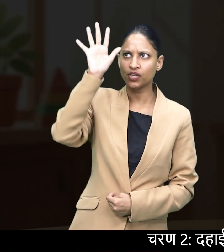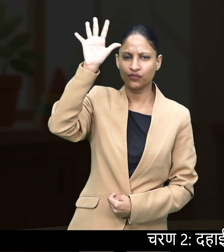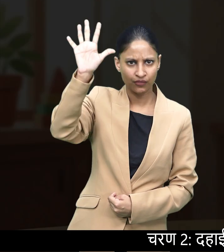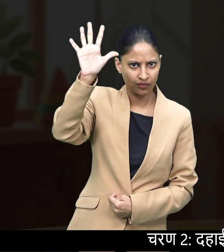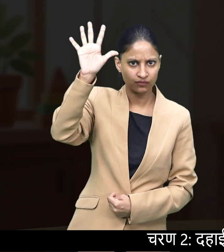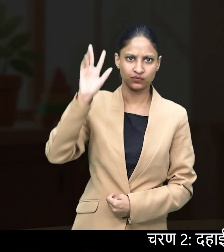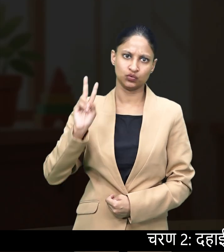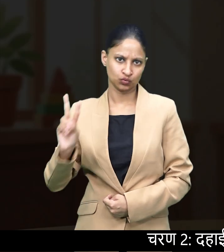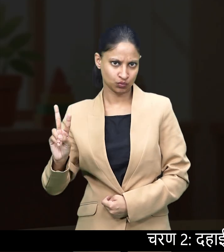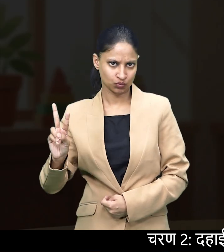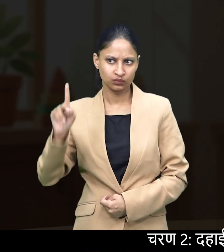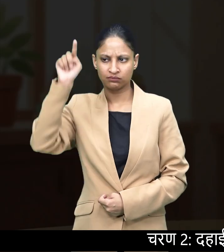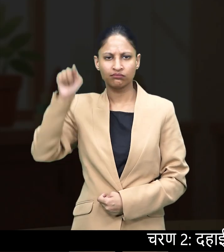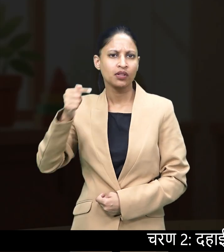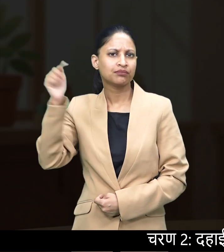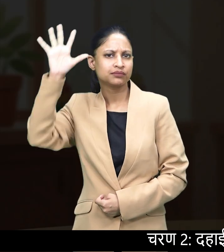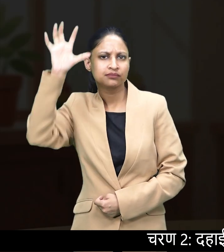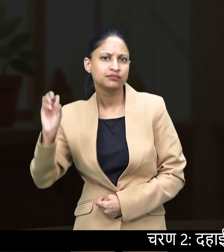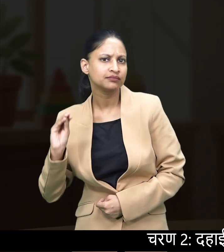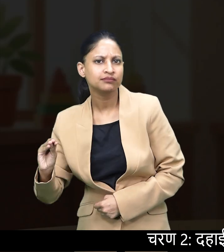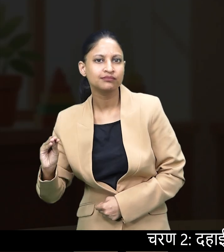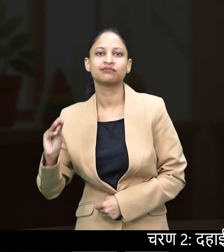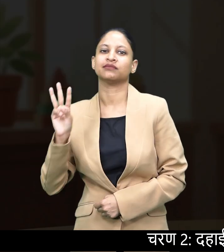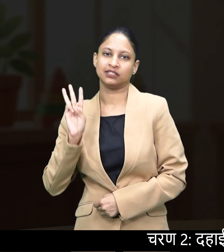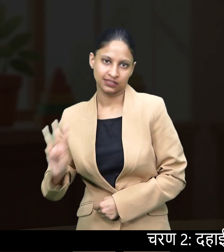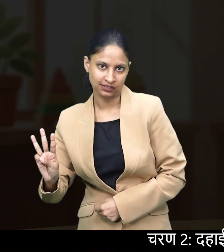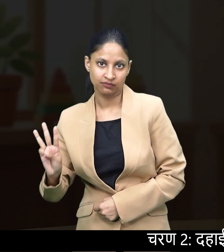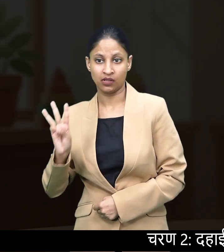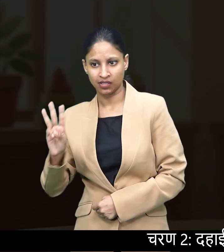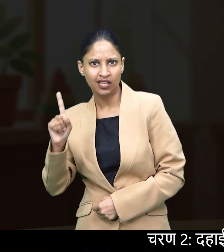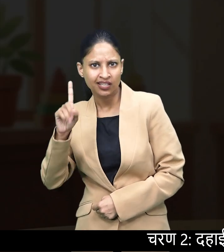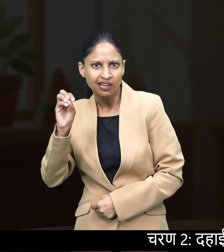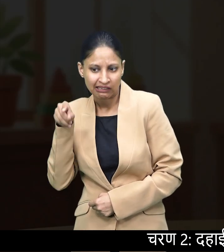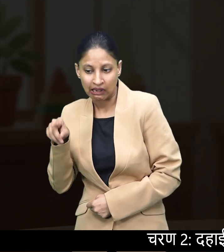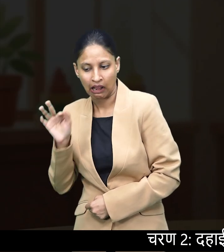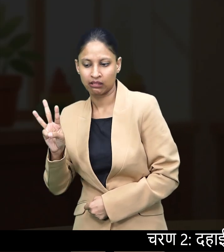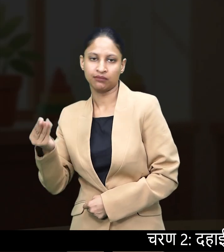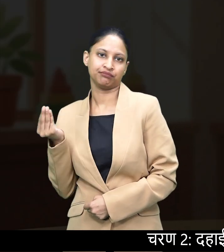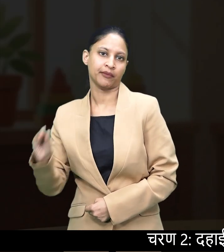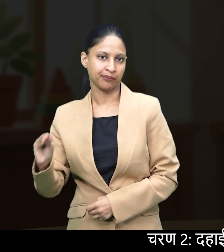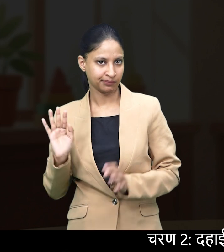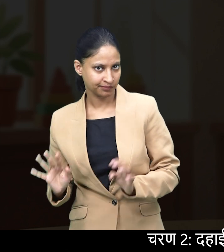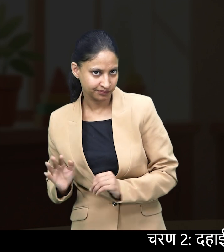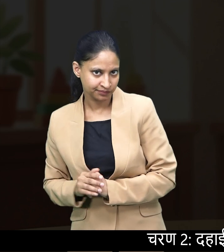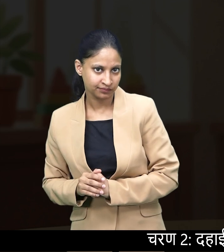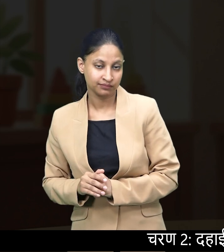चरण 2 दहाई 5 घटा 2 बराबर 3। दहाई के स्थान पर 3 लिखें।